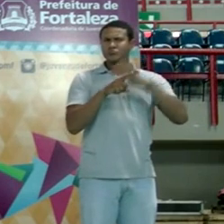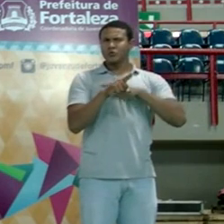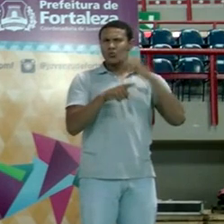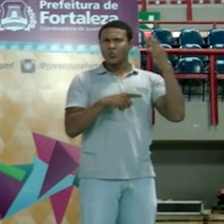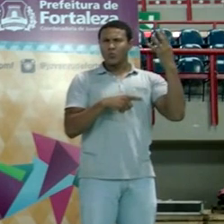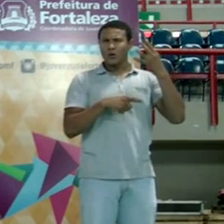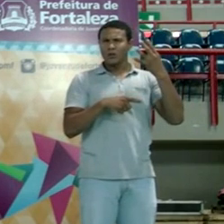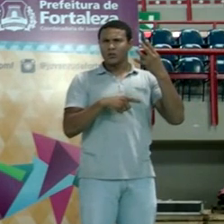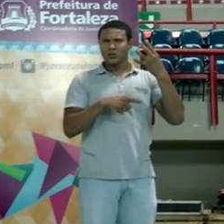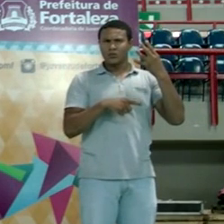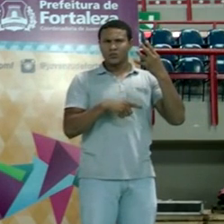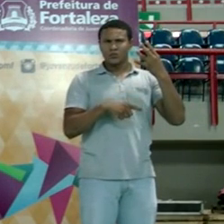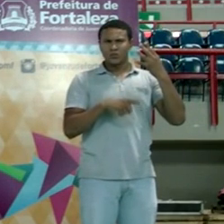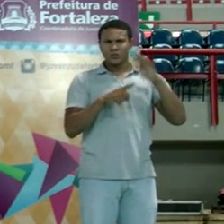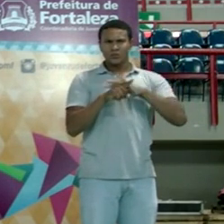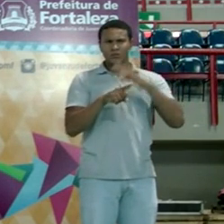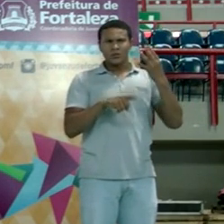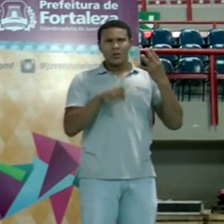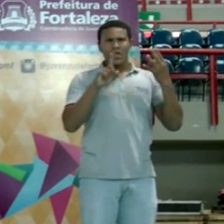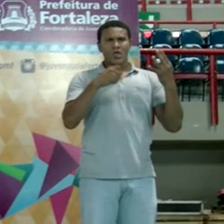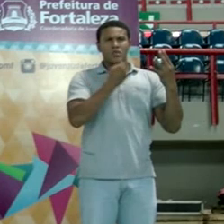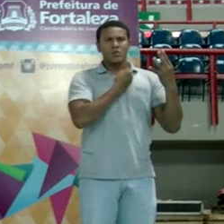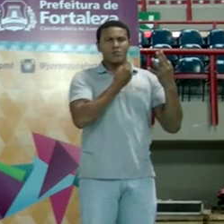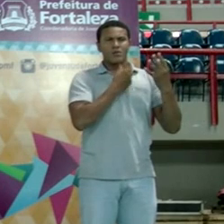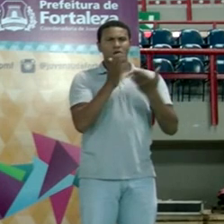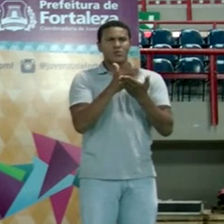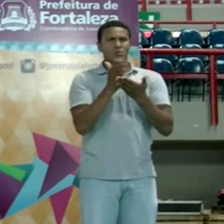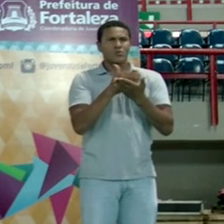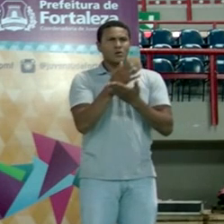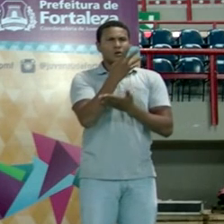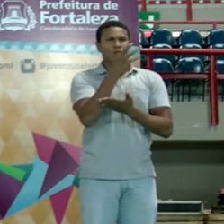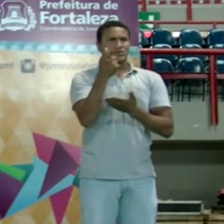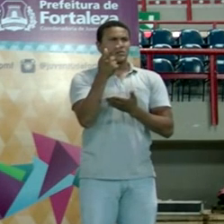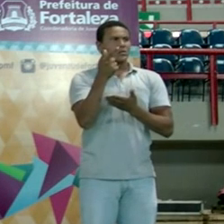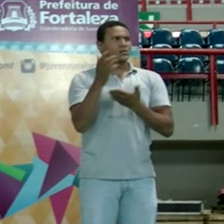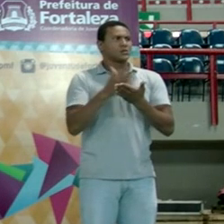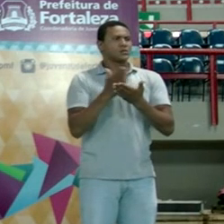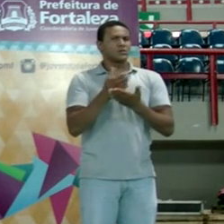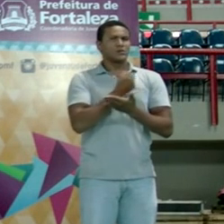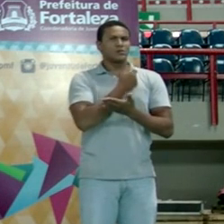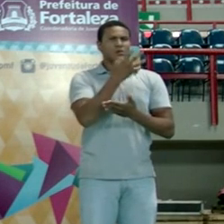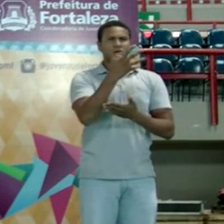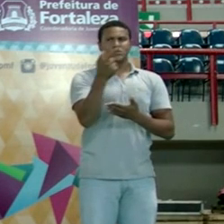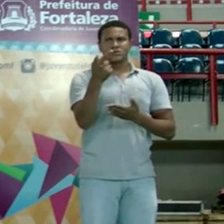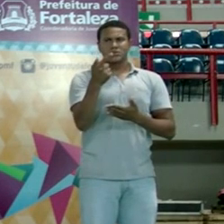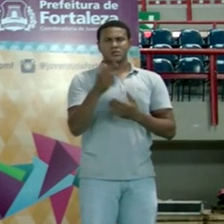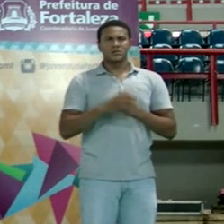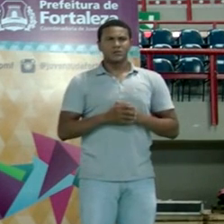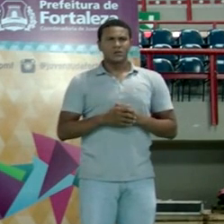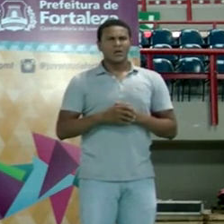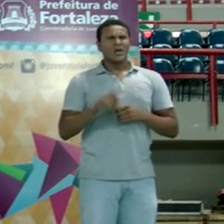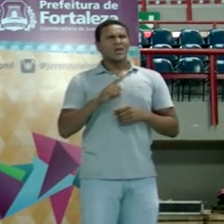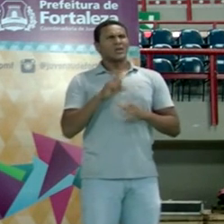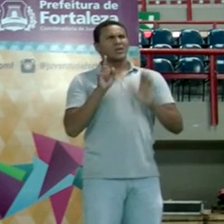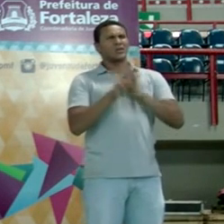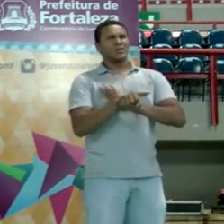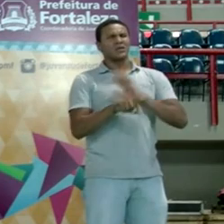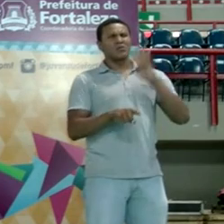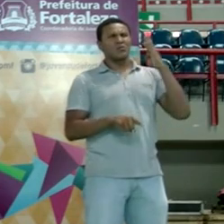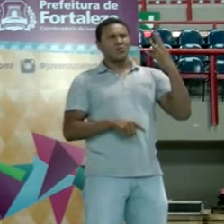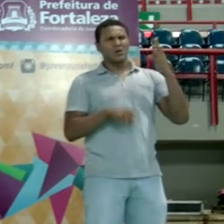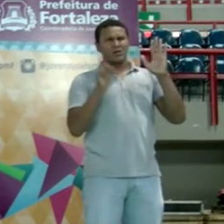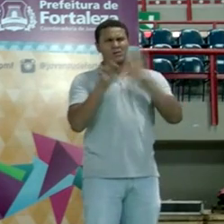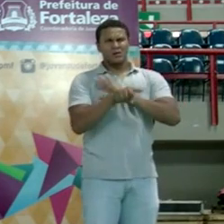página 47, tá? Página 47, tanto a questão 4 quanto ali a